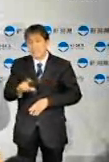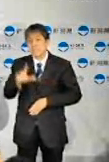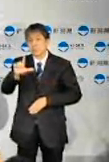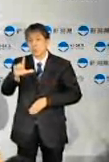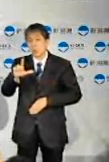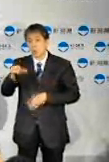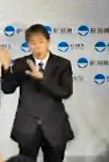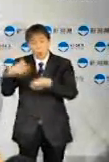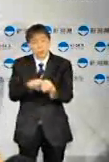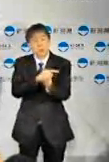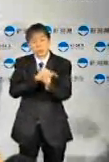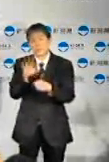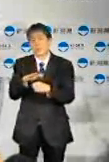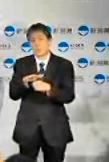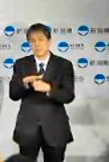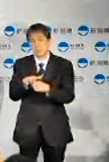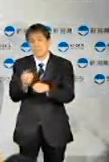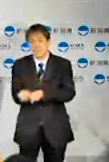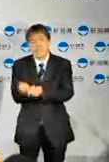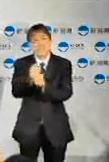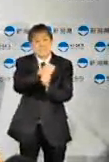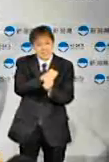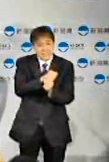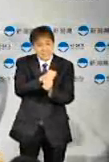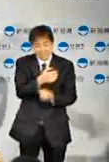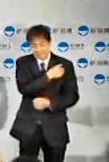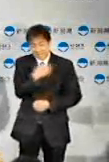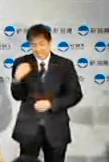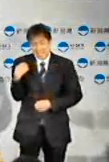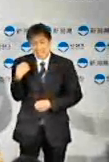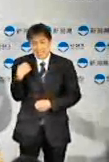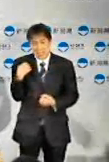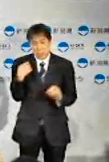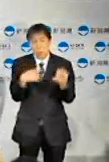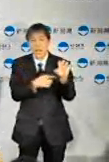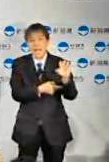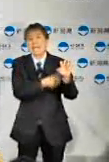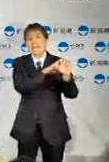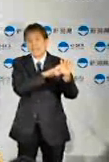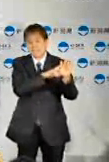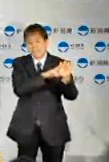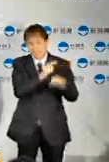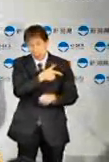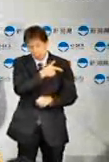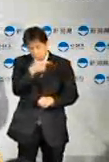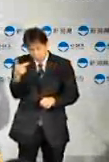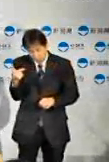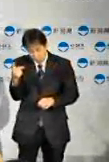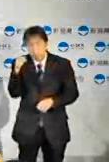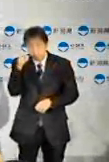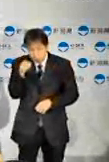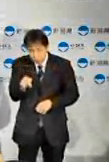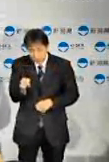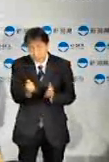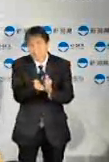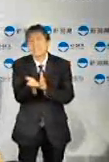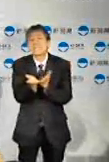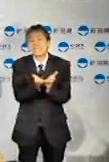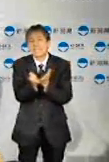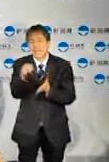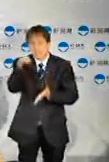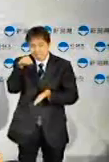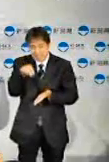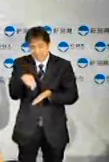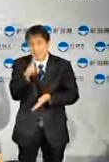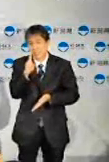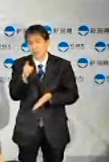再生可能エネルギー の, その大規模なものが新潟でまた一つ生まれようとしているということは、まあ、エネルギーの産出